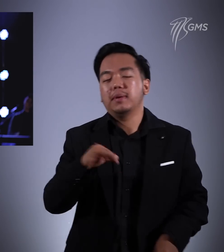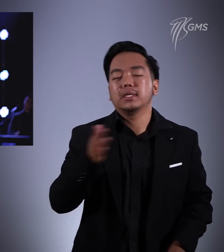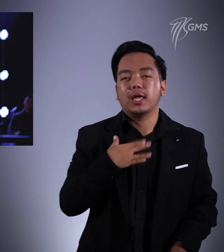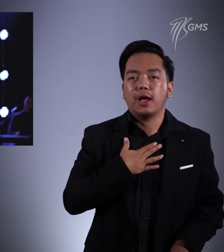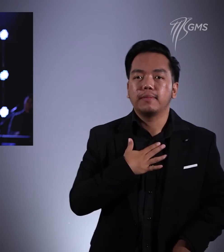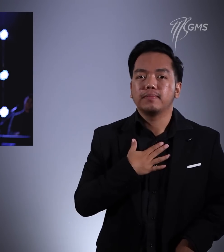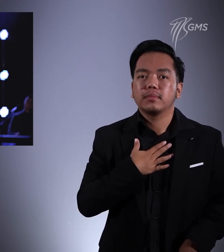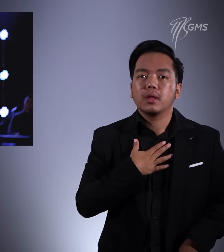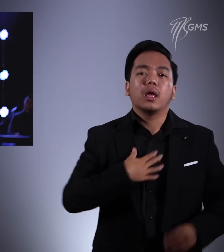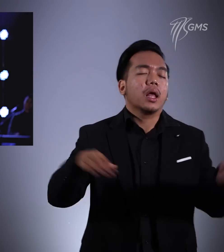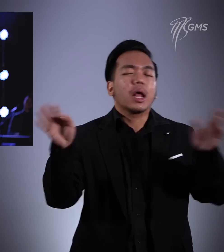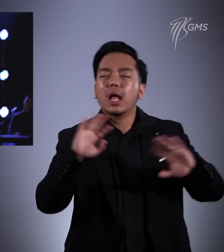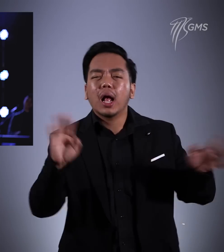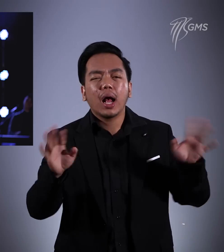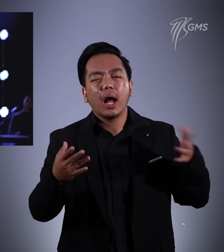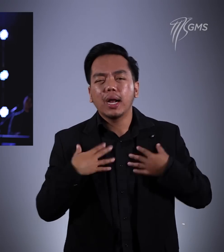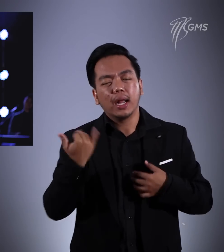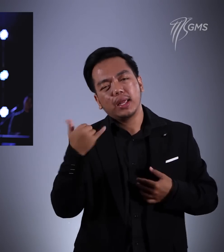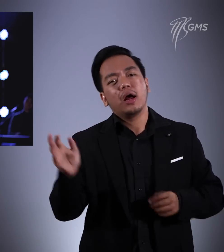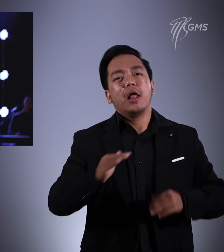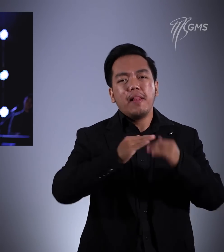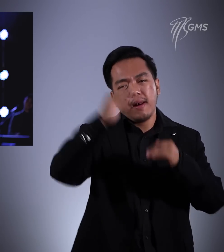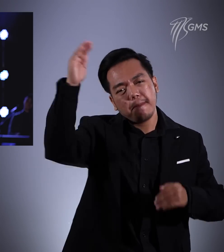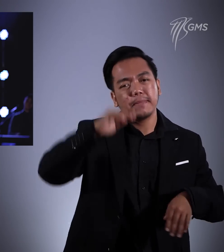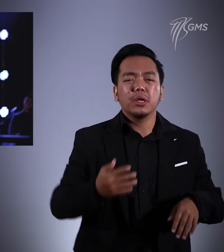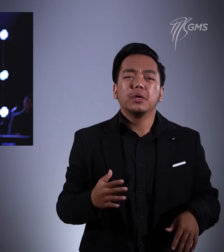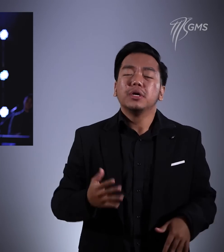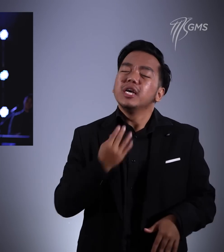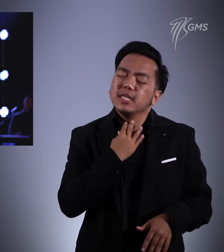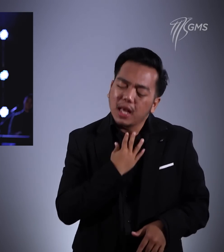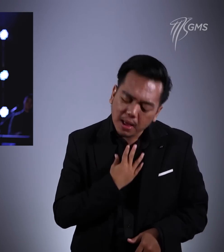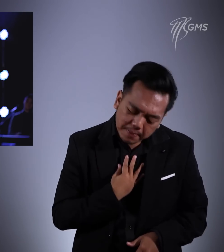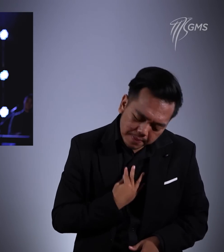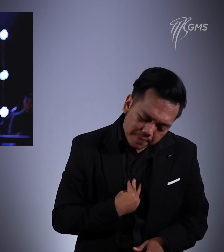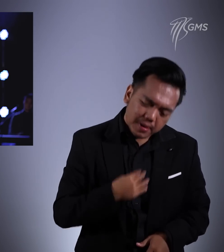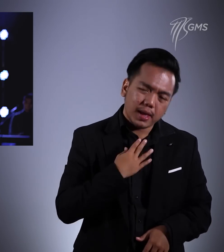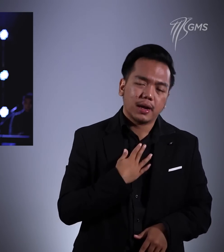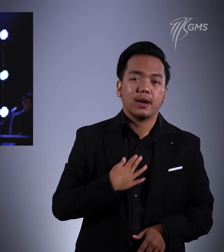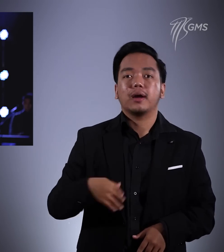sabar. Makanya Tuhan itu buah roh, kesabaran, Roh Kudus di dalam diri kita.